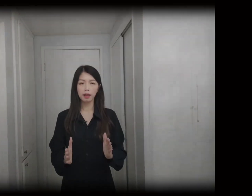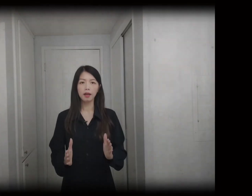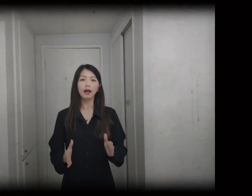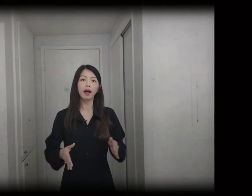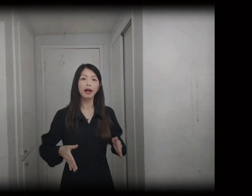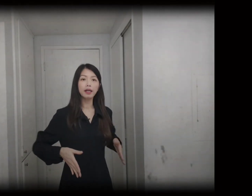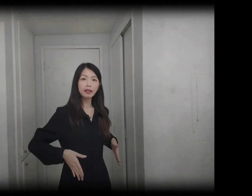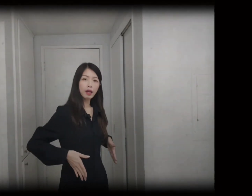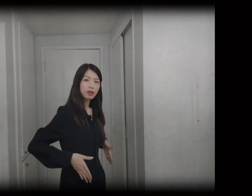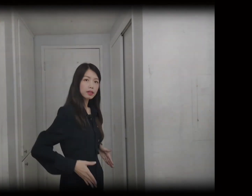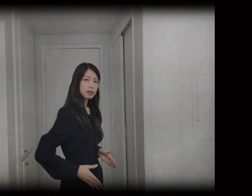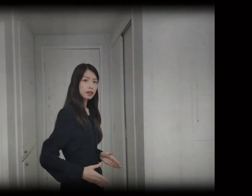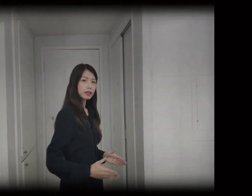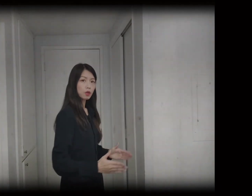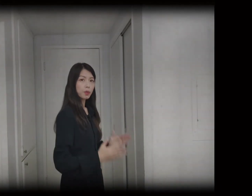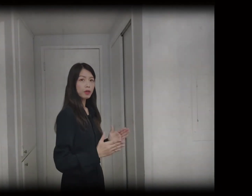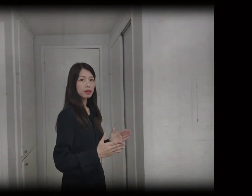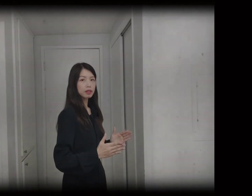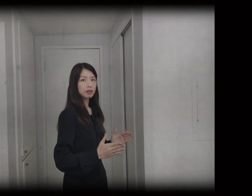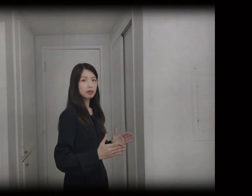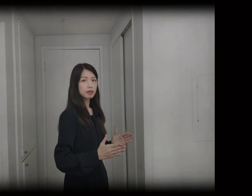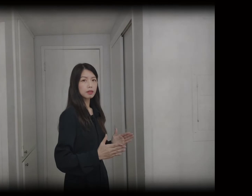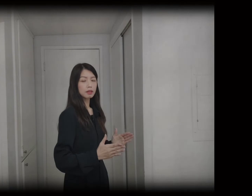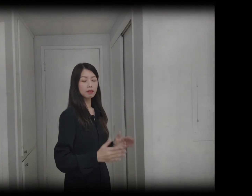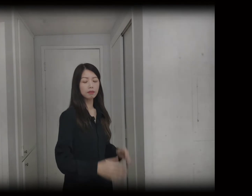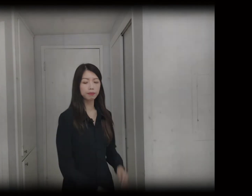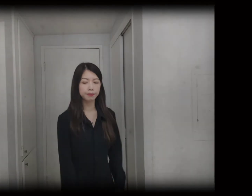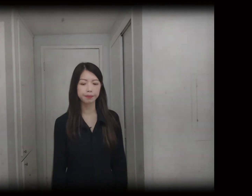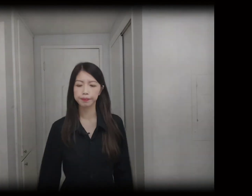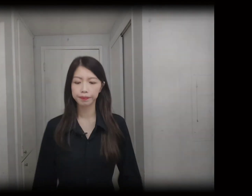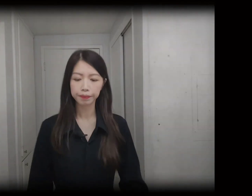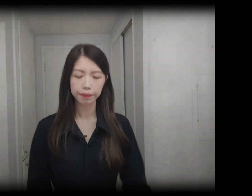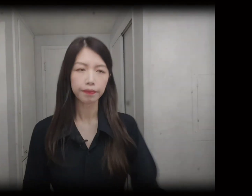편하다. 아이가 태어나듯이 그대로 표현하신.